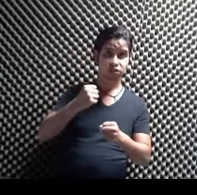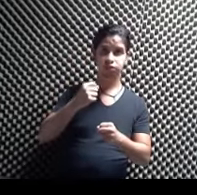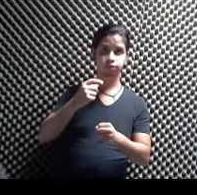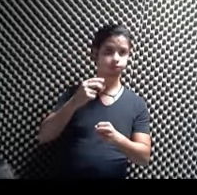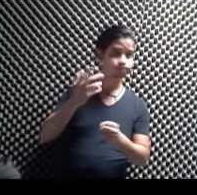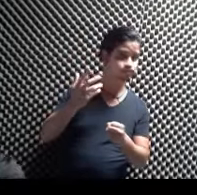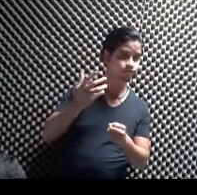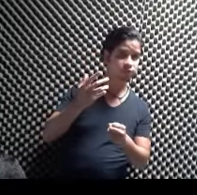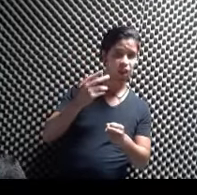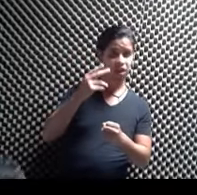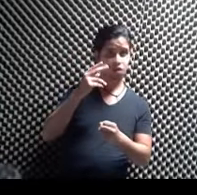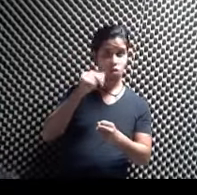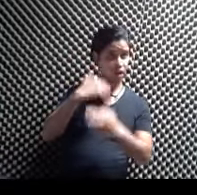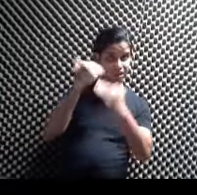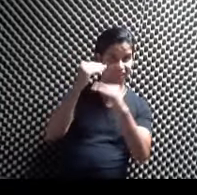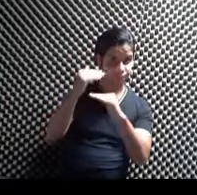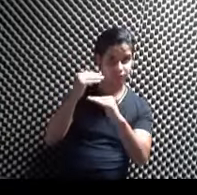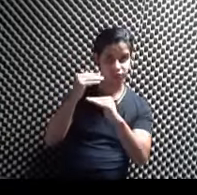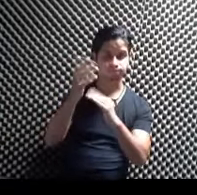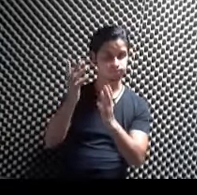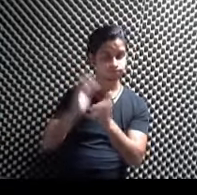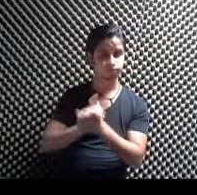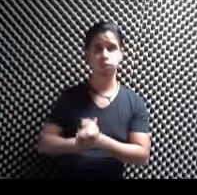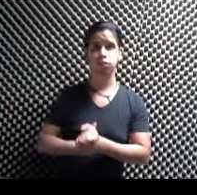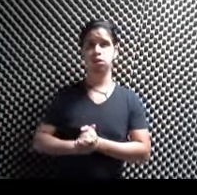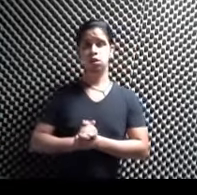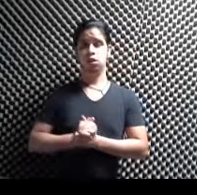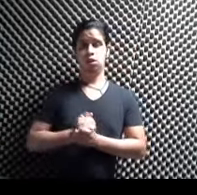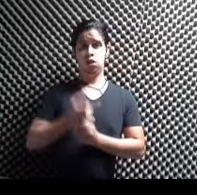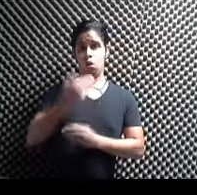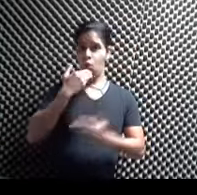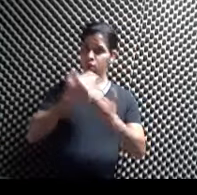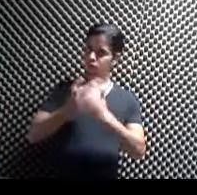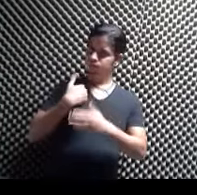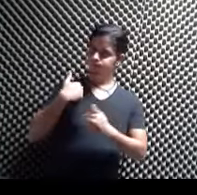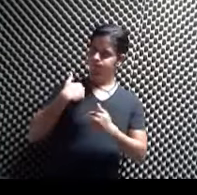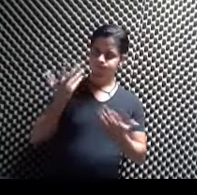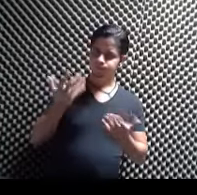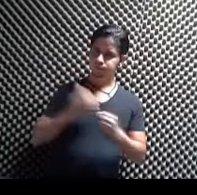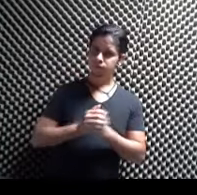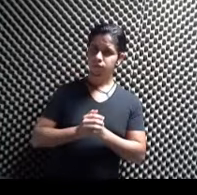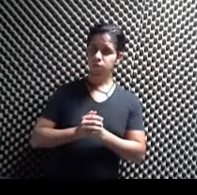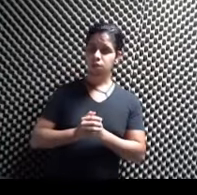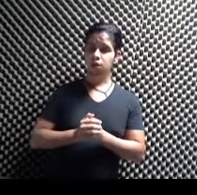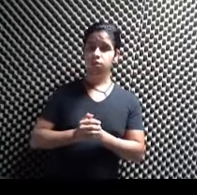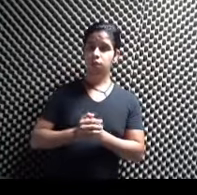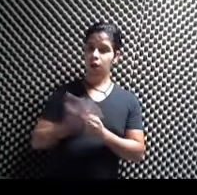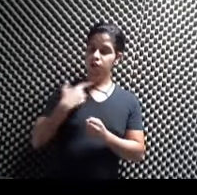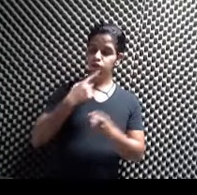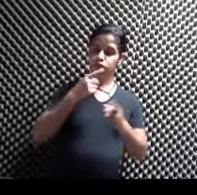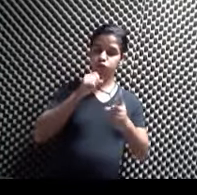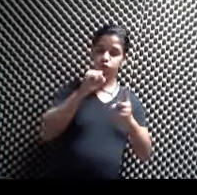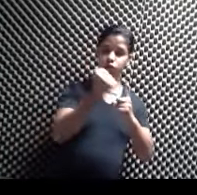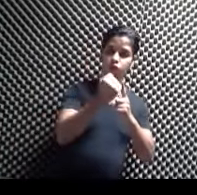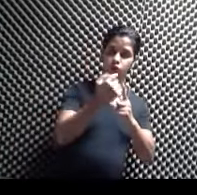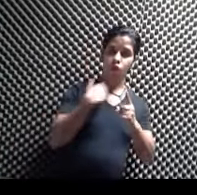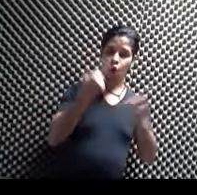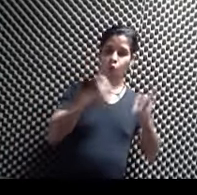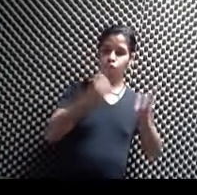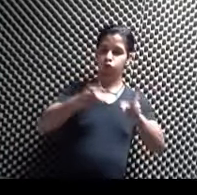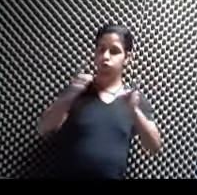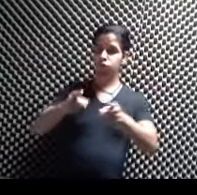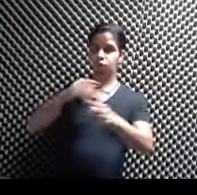pero es bien interesante porque lo chévere que tiene es que hay cosas que nos han pasado a todos en distintos